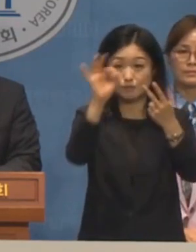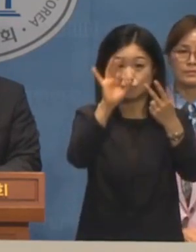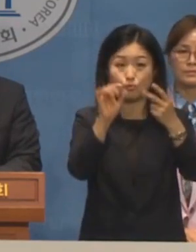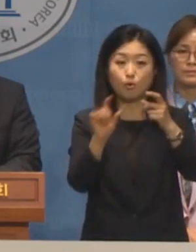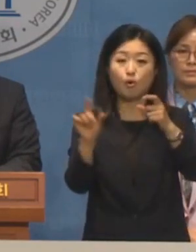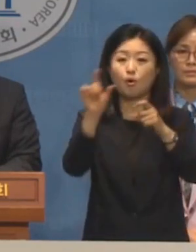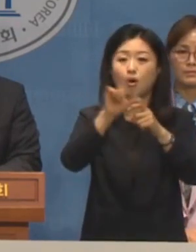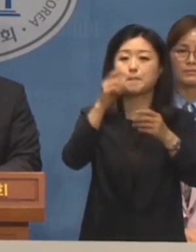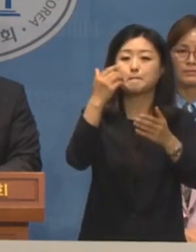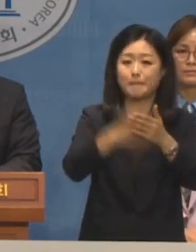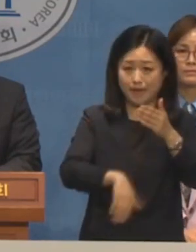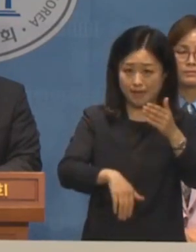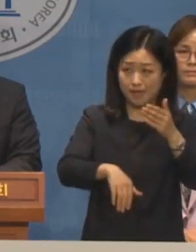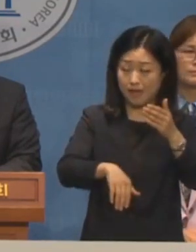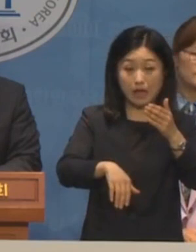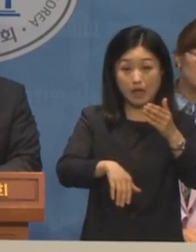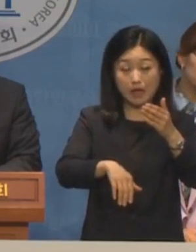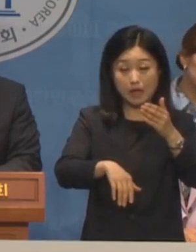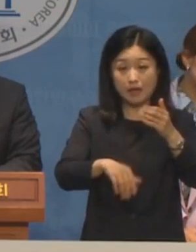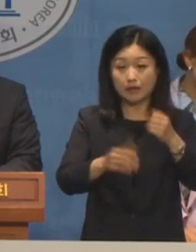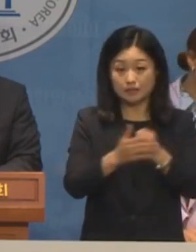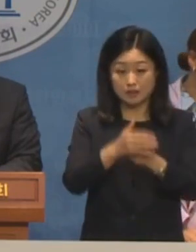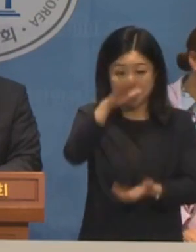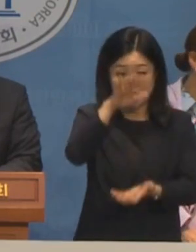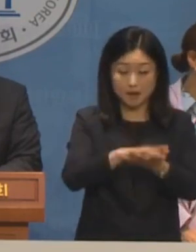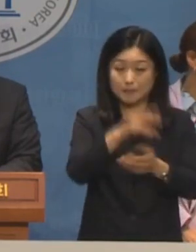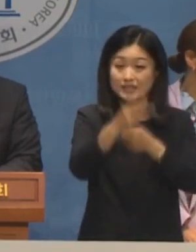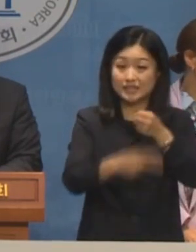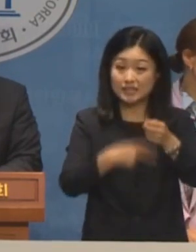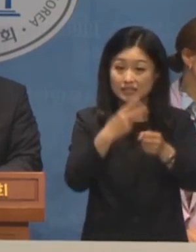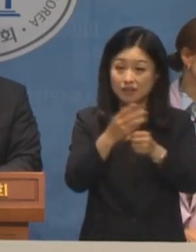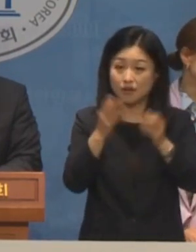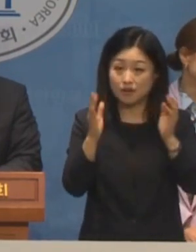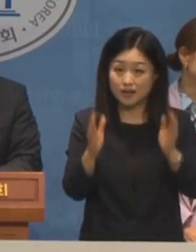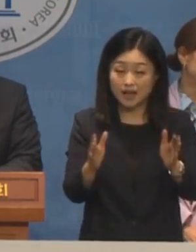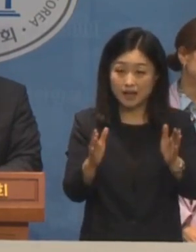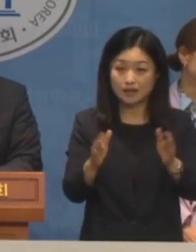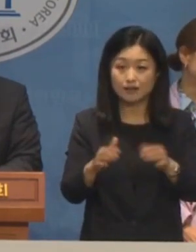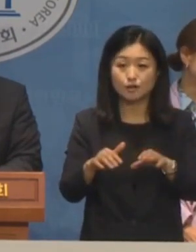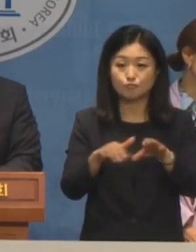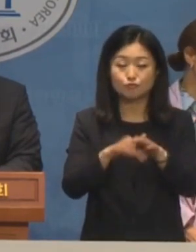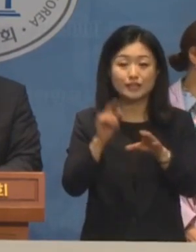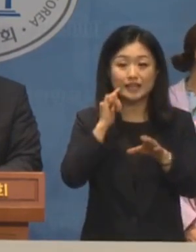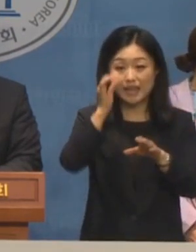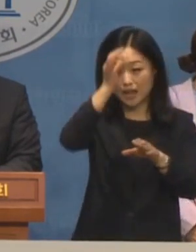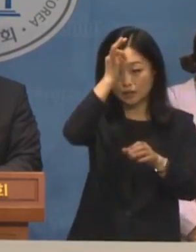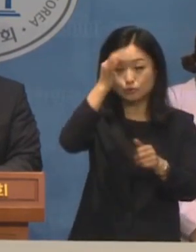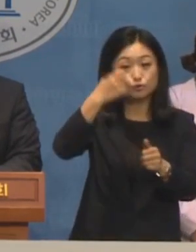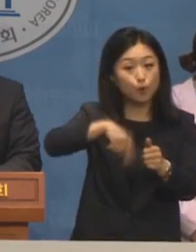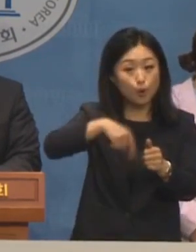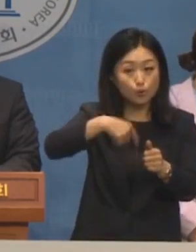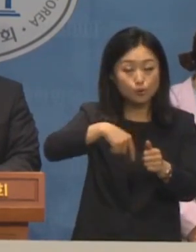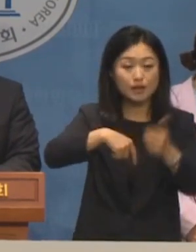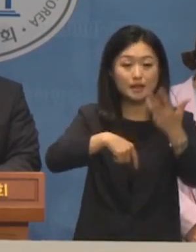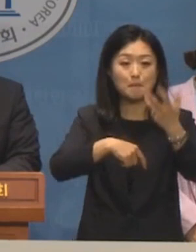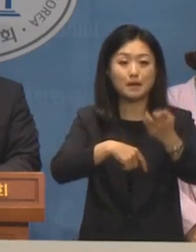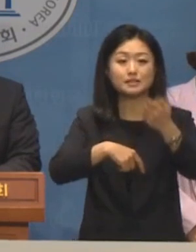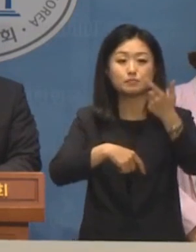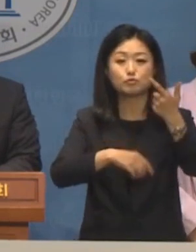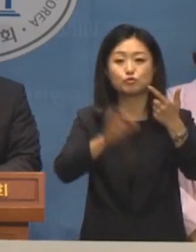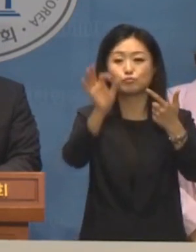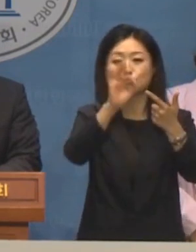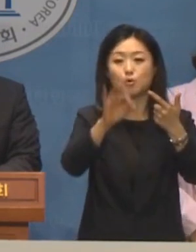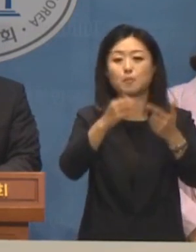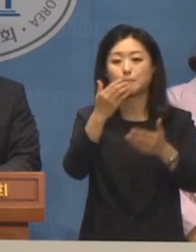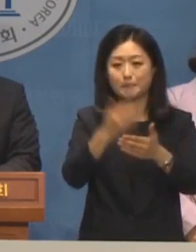깎았습니다. 윤석열 정부 2년 새에 학교 문화예술 교육 예산이 무려 86%가